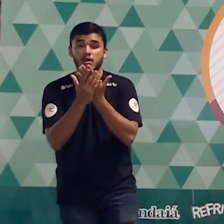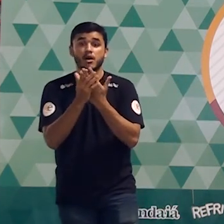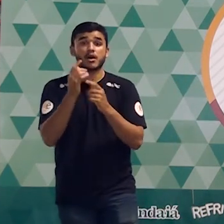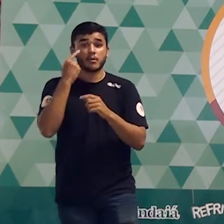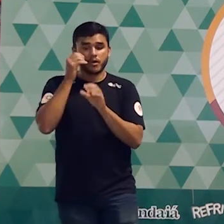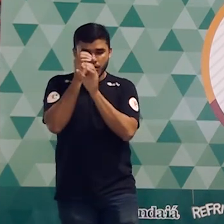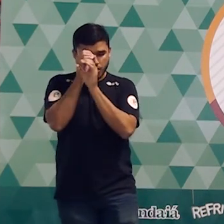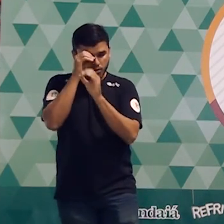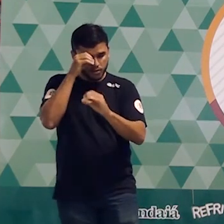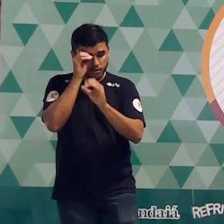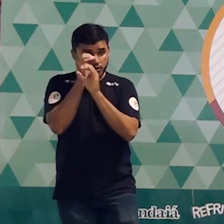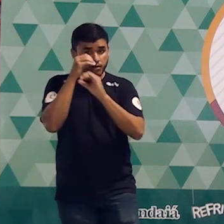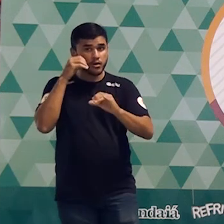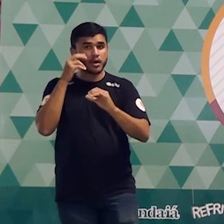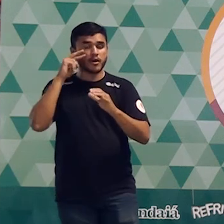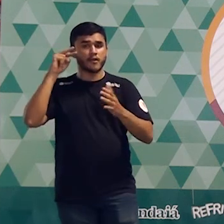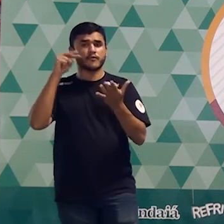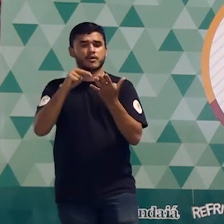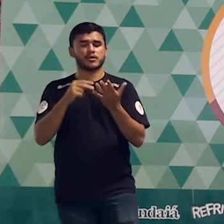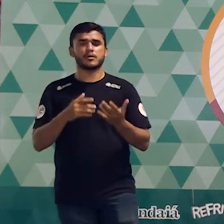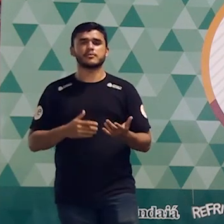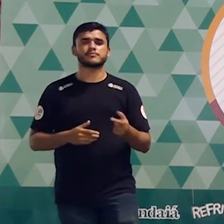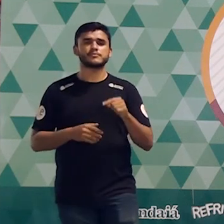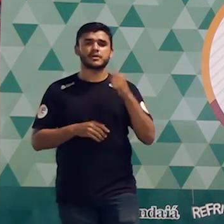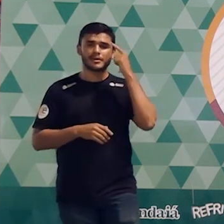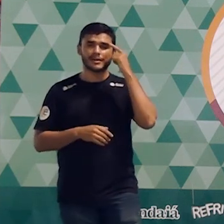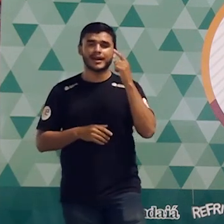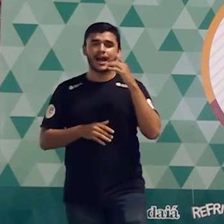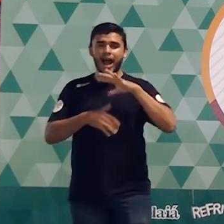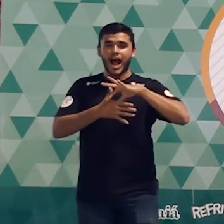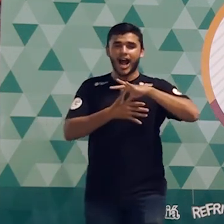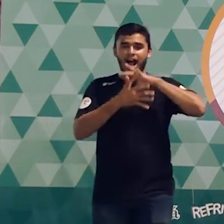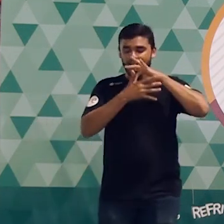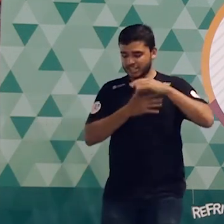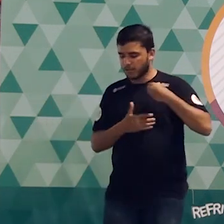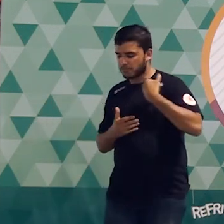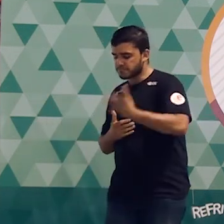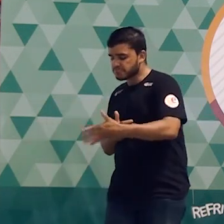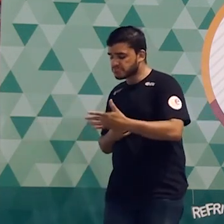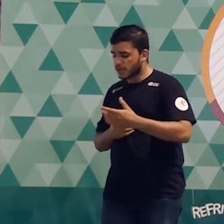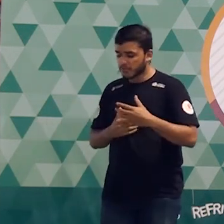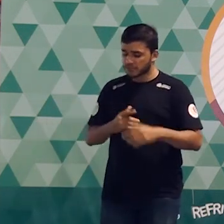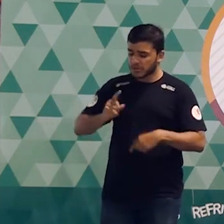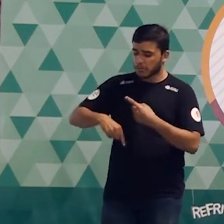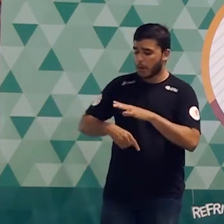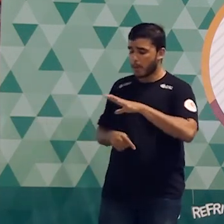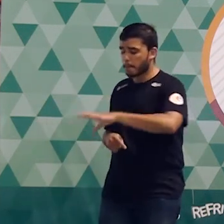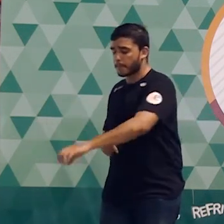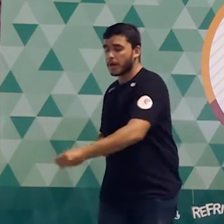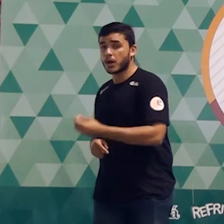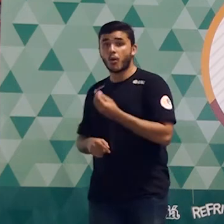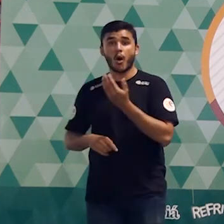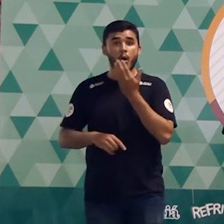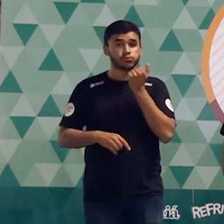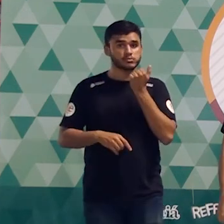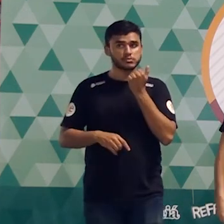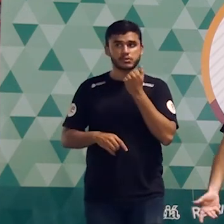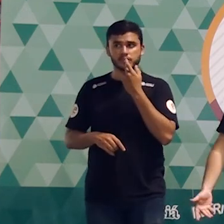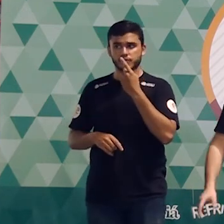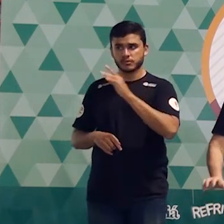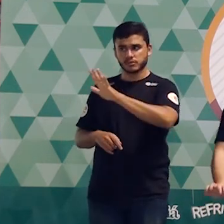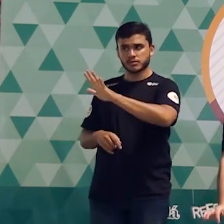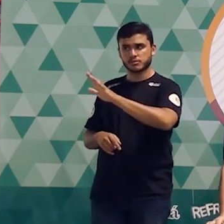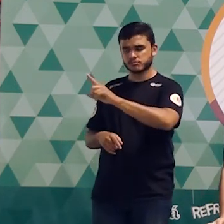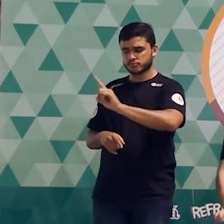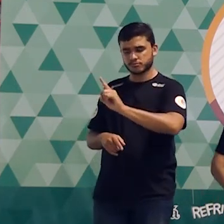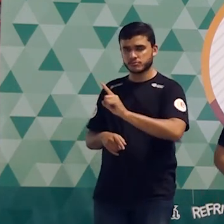começou a se popularizar e aquele cara que derrubava o pedaço de carne no chão e que depois comia, o cara vai dizer para ele, ei, cara, faz isso não. Ele diz,